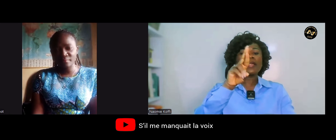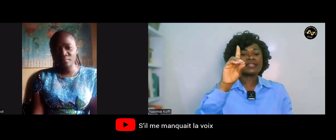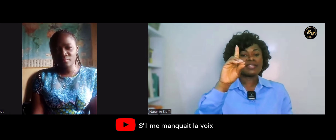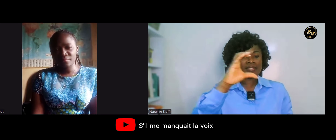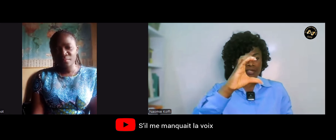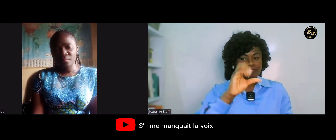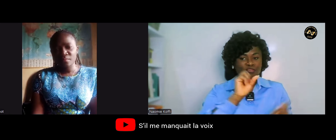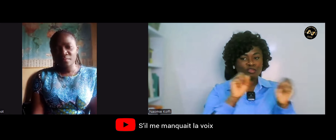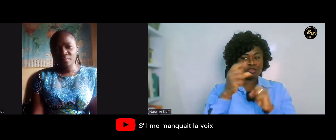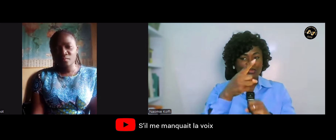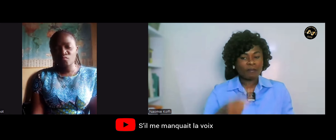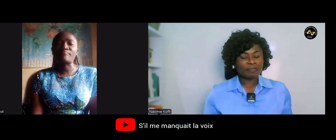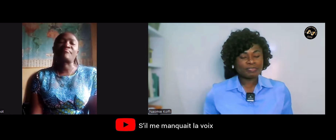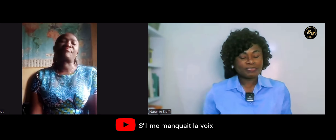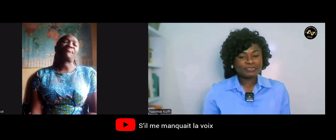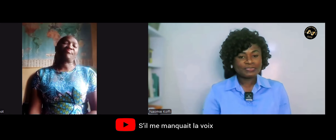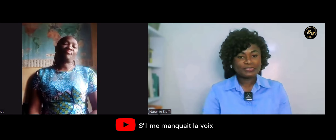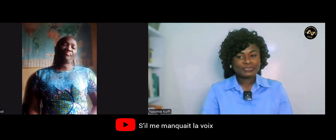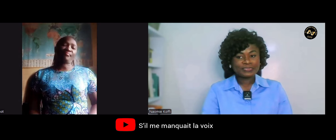en RDC, selon toi?